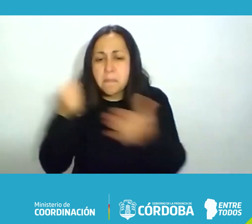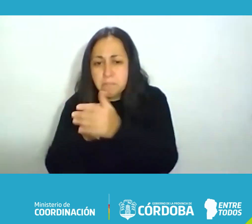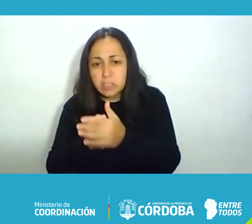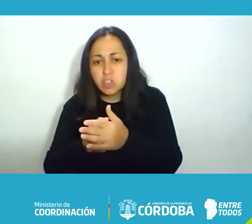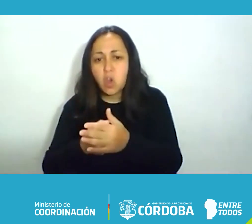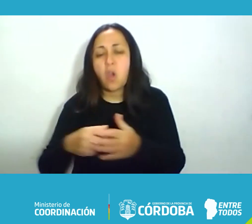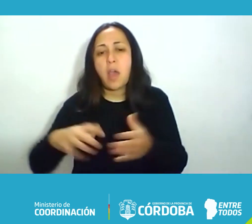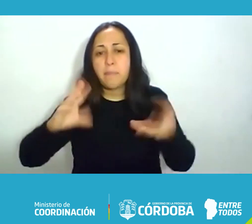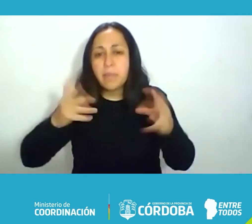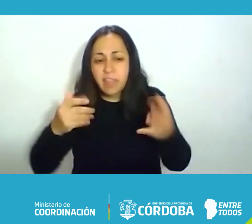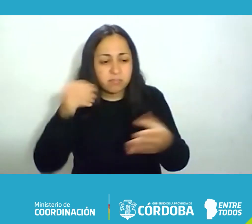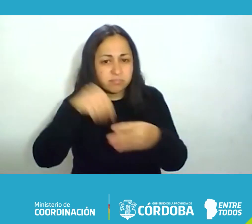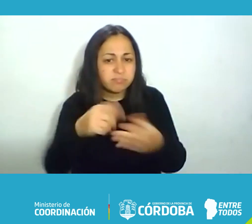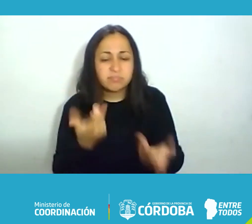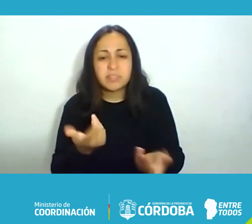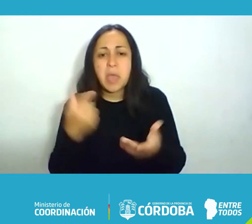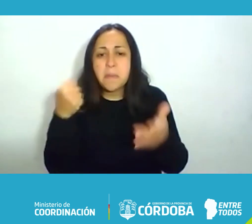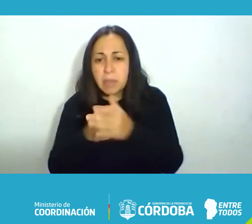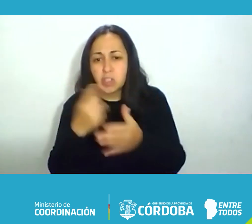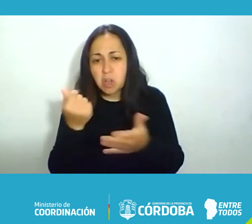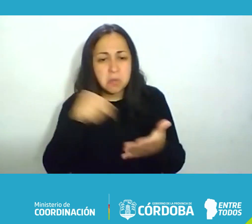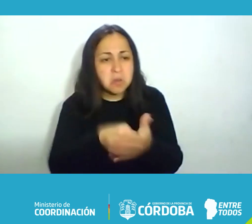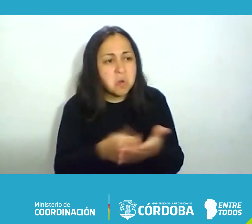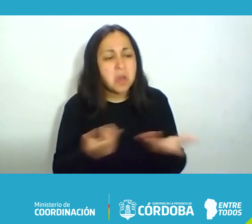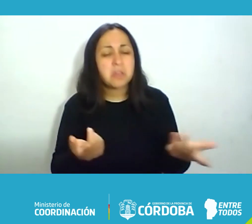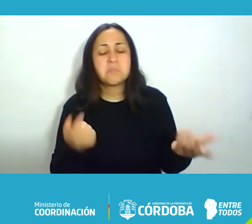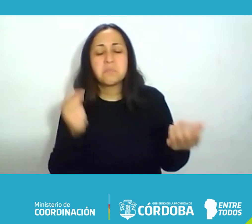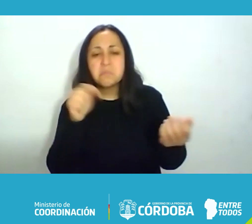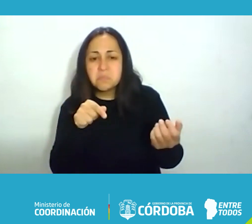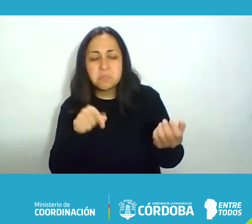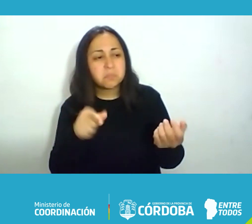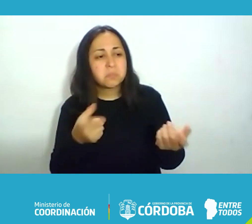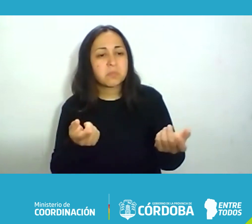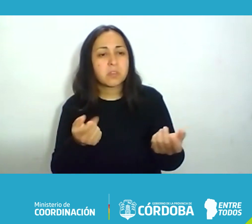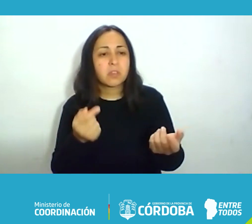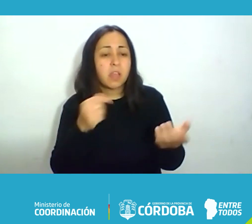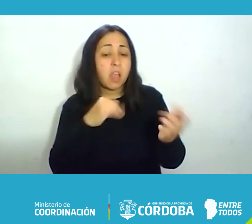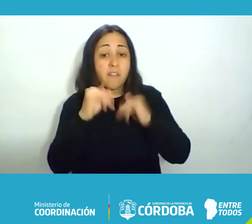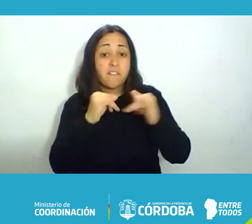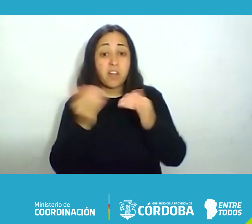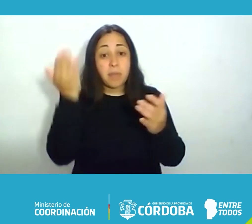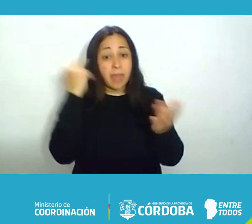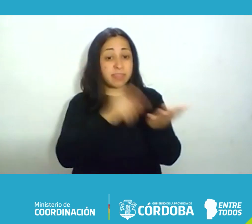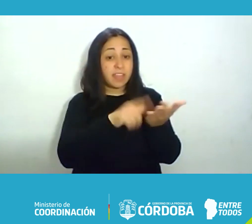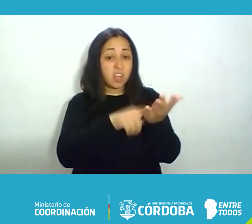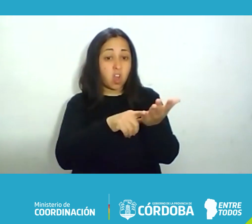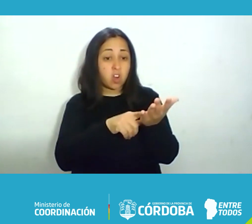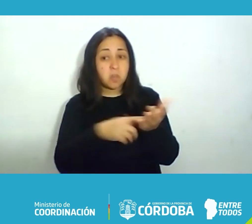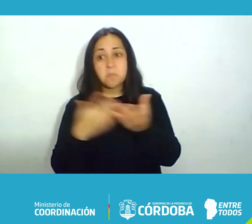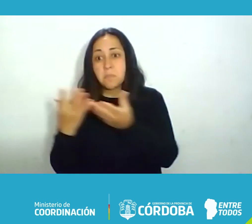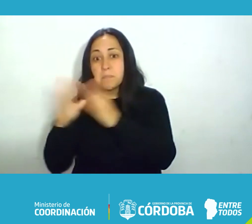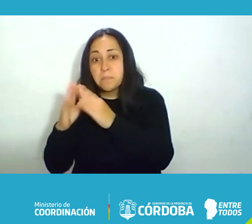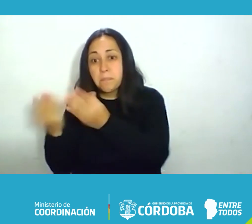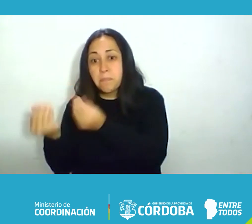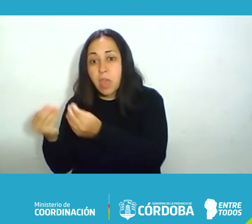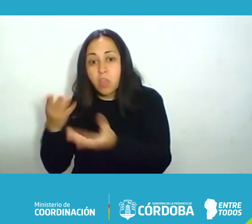económicos. Manifiesta que el lago San Roque tiene sus impactos, presenta una serie de subjetividades, cita lo que se dejó en el informe anterior relativo a los miedos de los